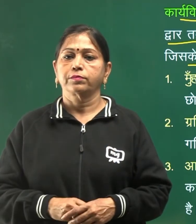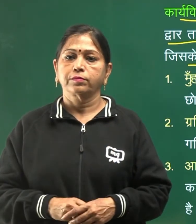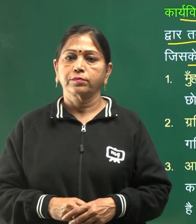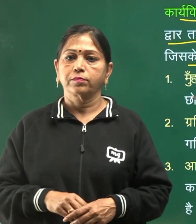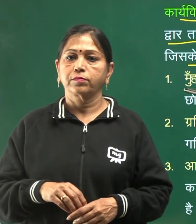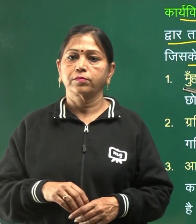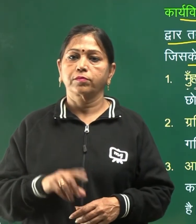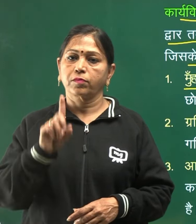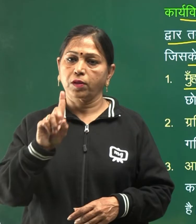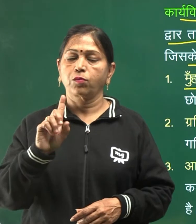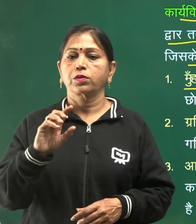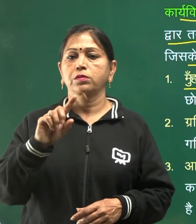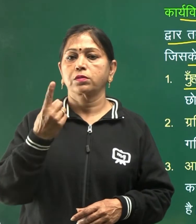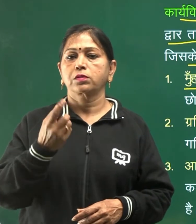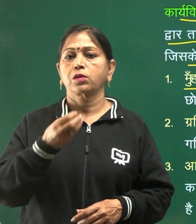एक, मुंह